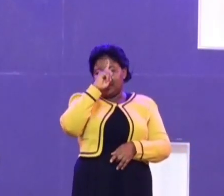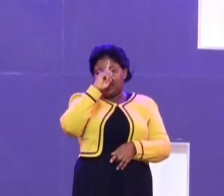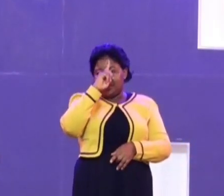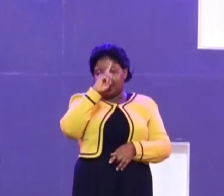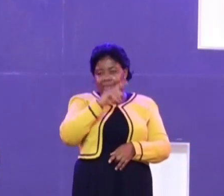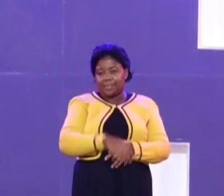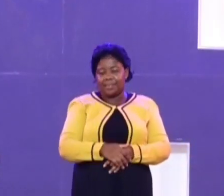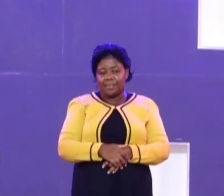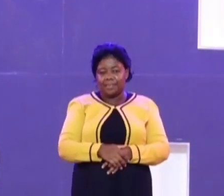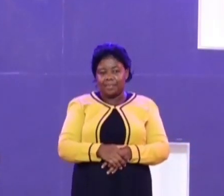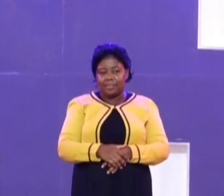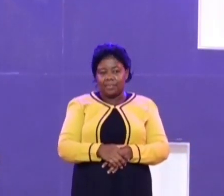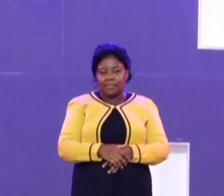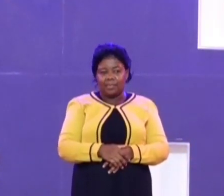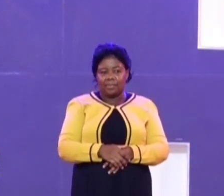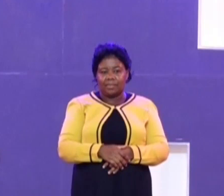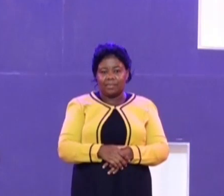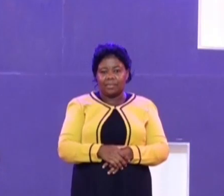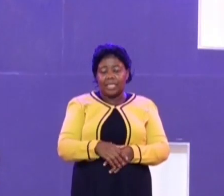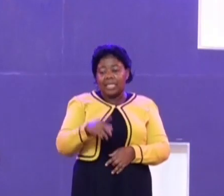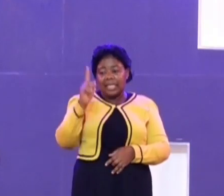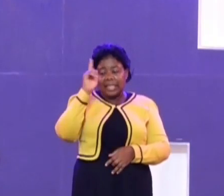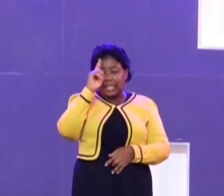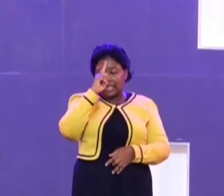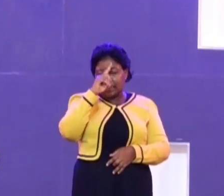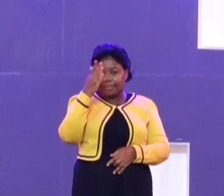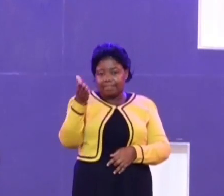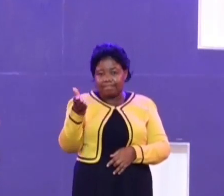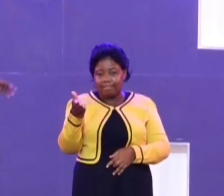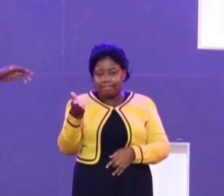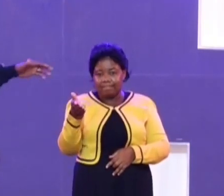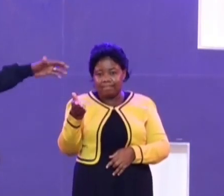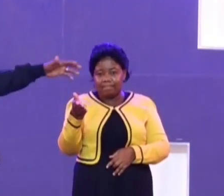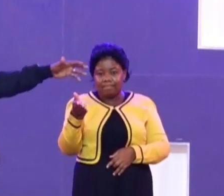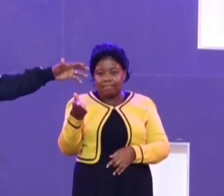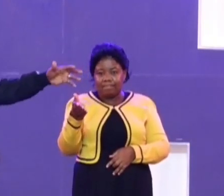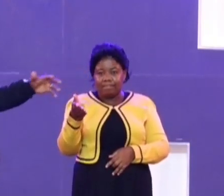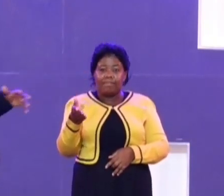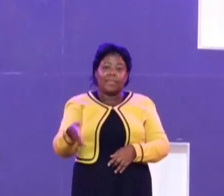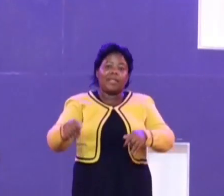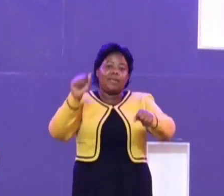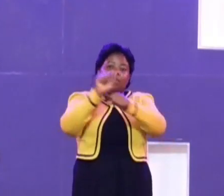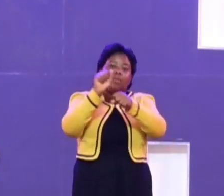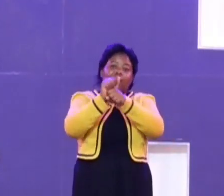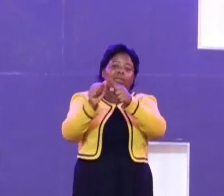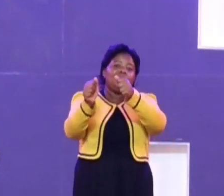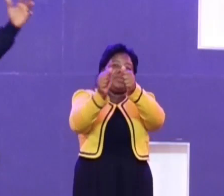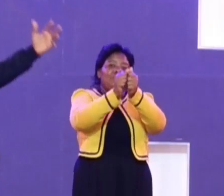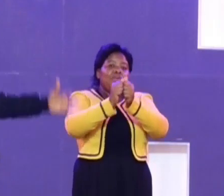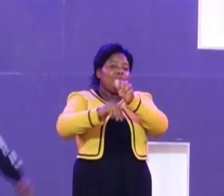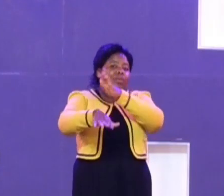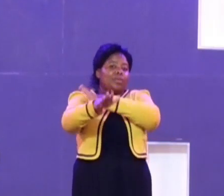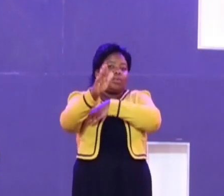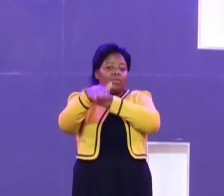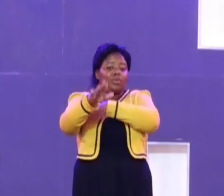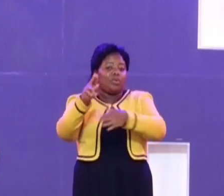anayamutegede. Have you known that king? Kabaka Nebuchadnezzar. King Nebuchadnezzar. Yakwenda wamune katonda, mukama yamuko yiso kuzimbe kibuga.